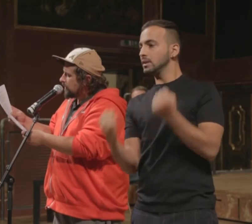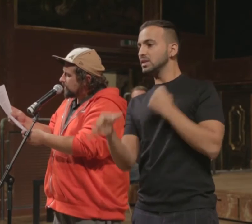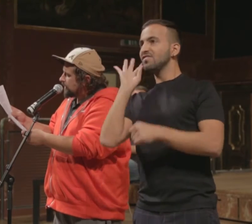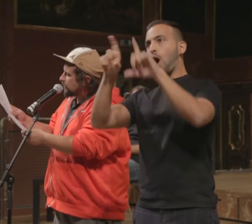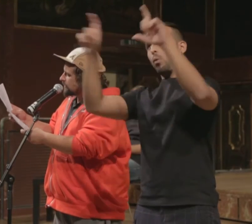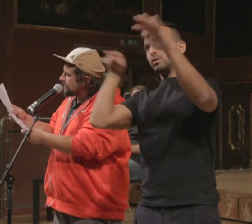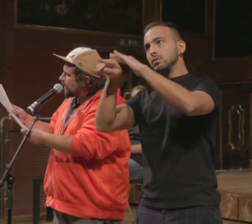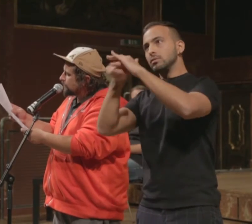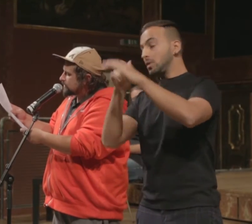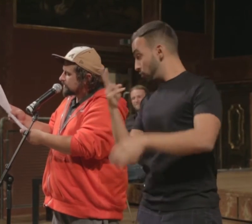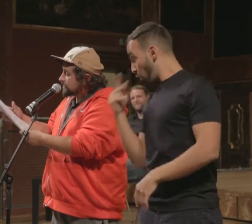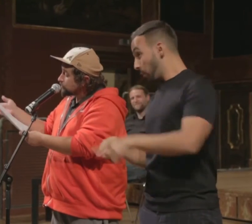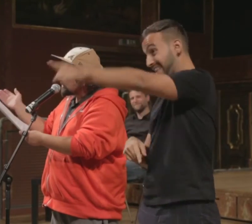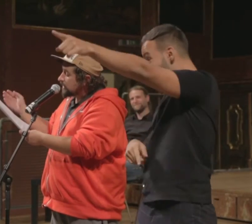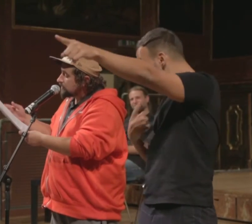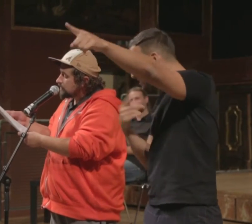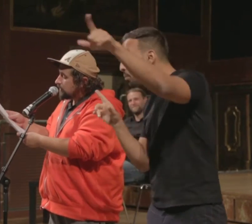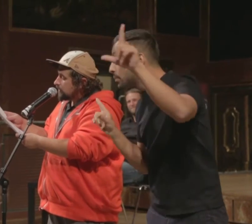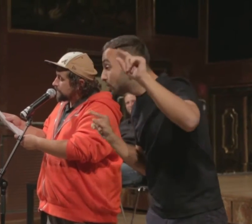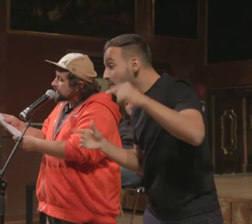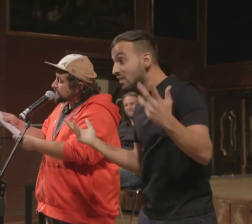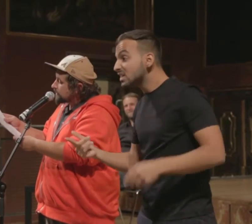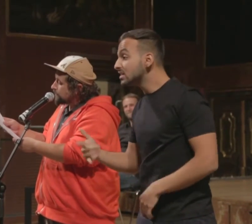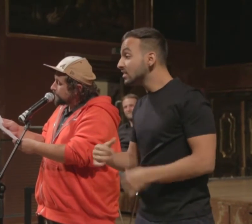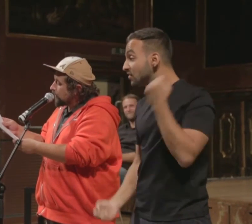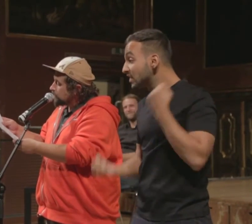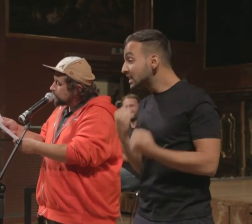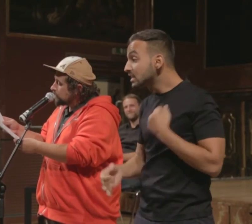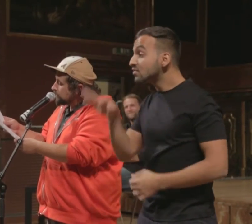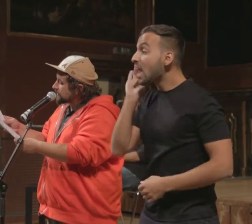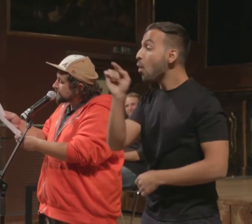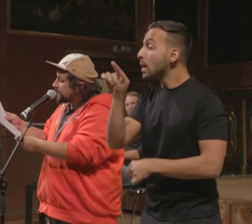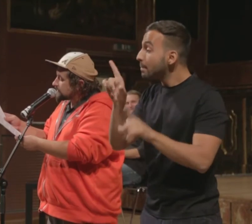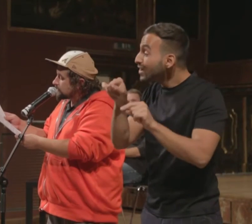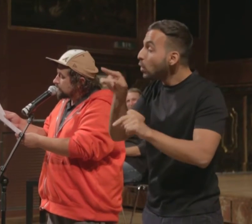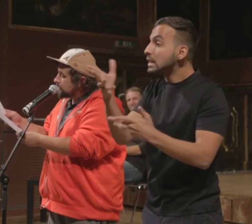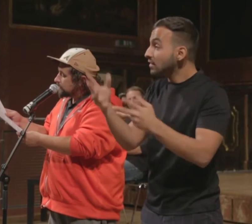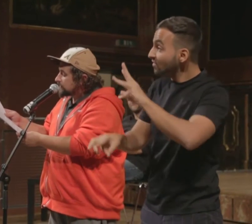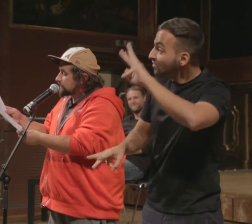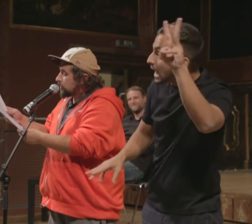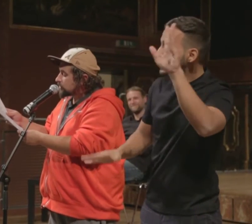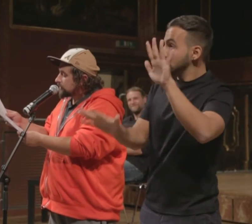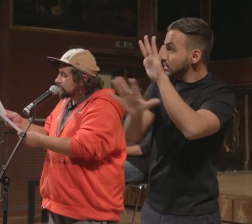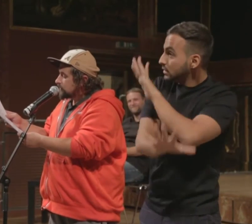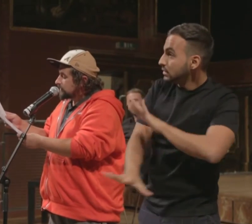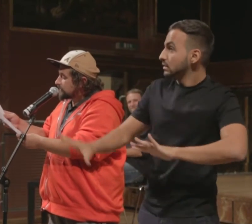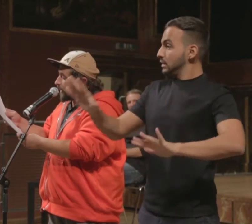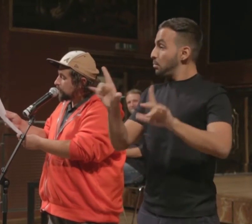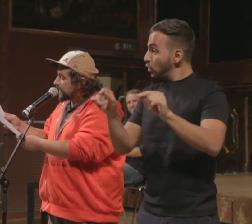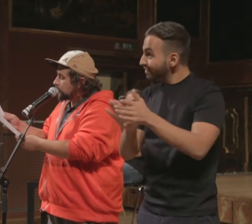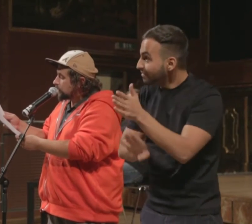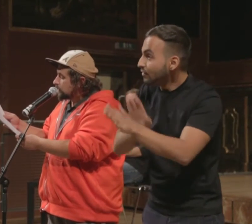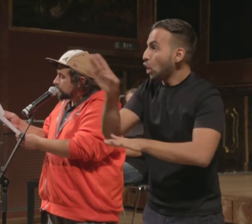Frauen. Ich deutete darauf und sagte, siehst du, Senat, Fitnesszentren für Frauen, das ist der Westen, das ist Fortschritt, das